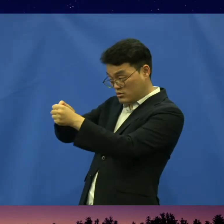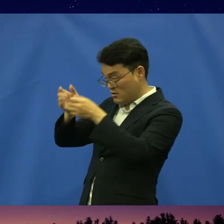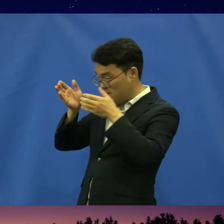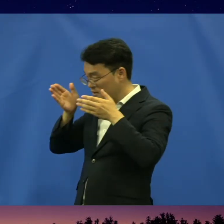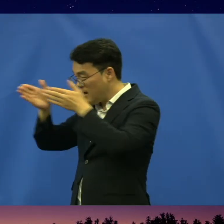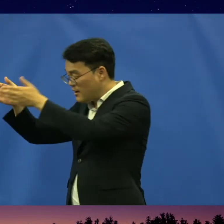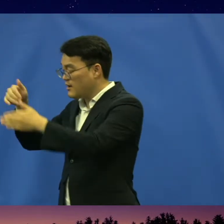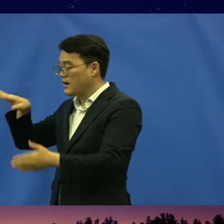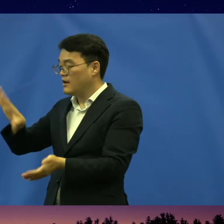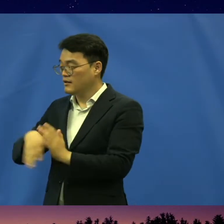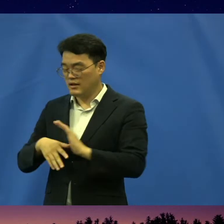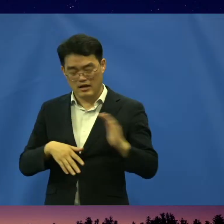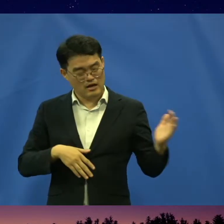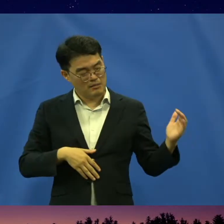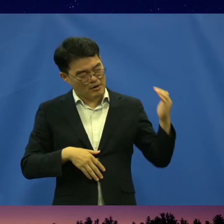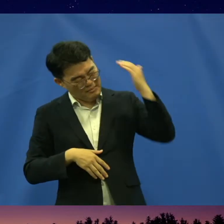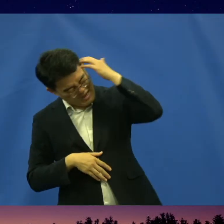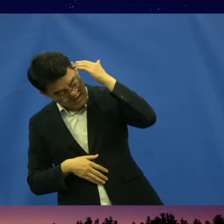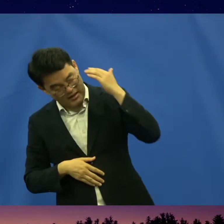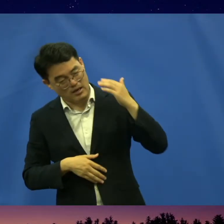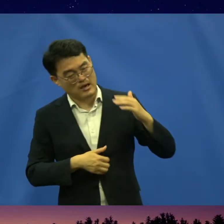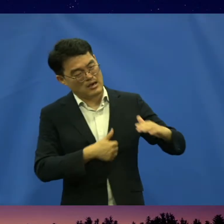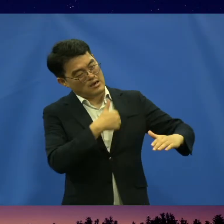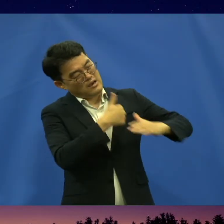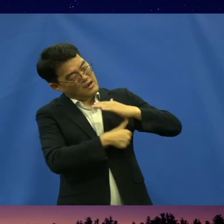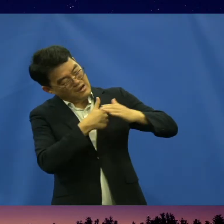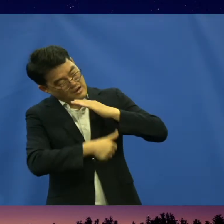집중력을 떨어지지 않는 게 결정적인 요소예요.